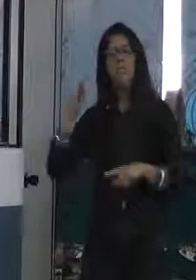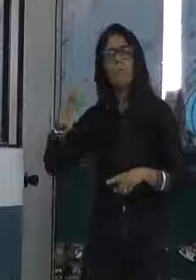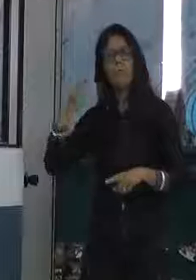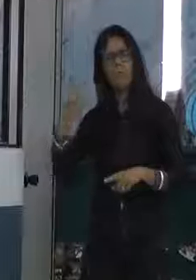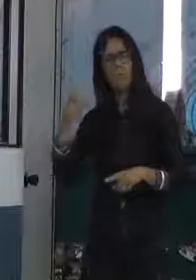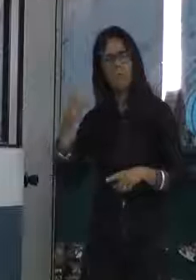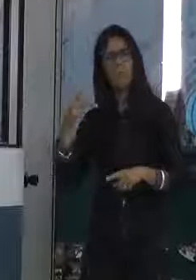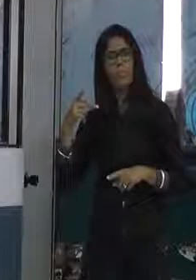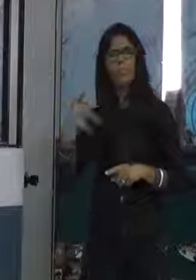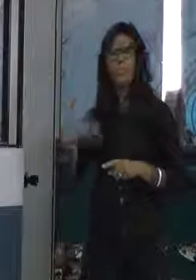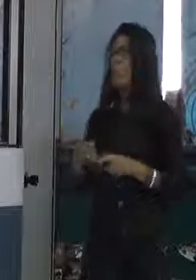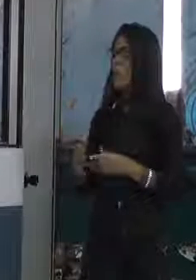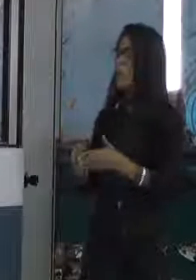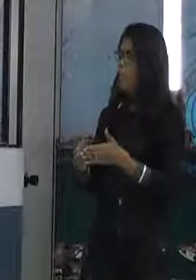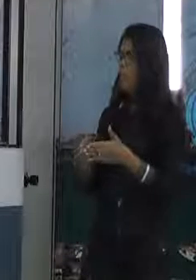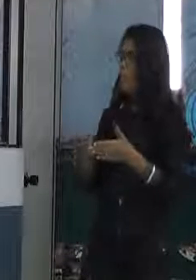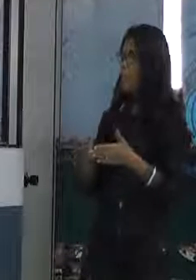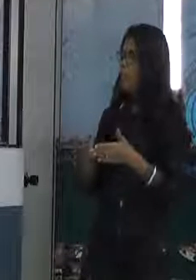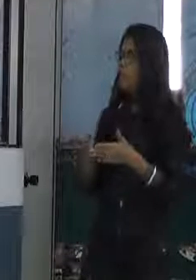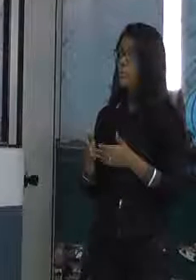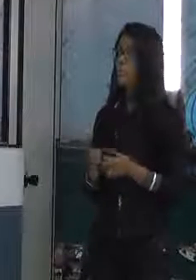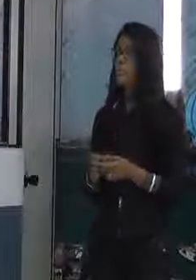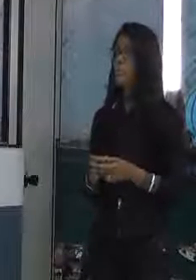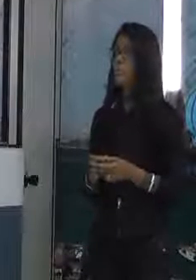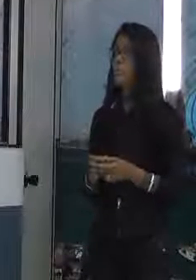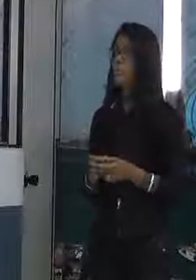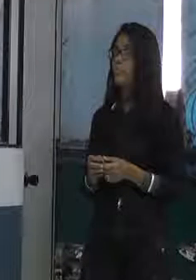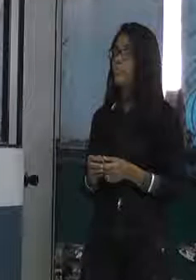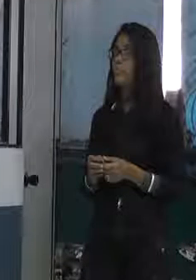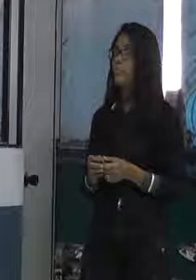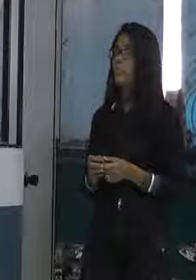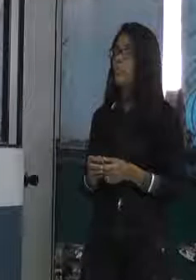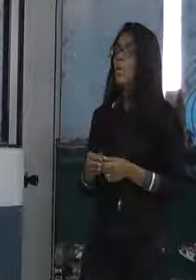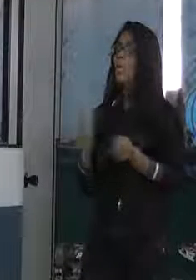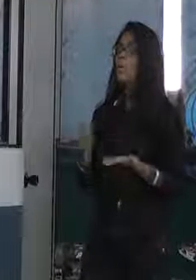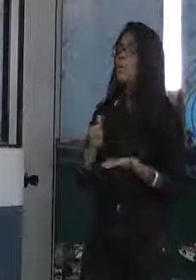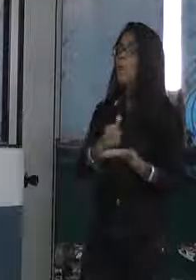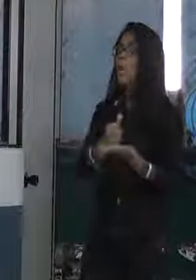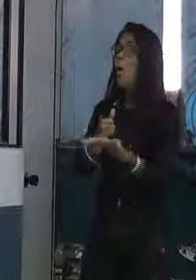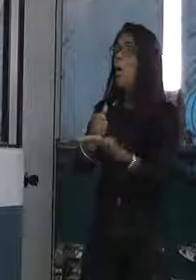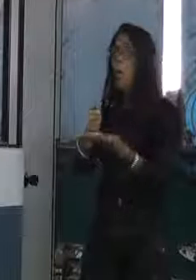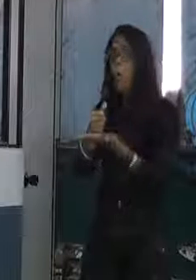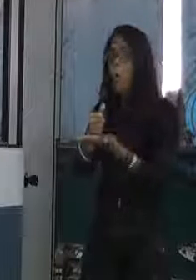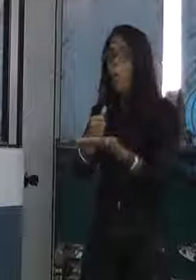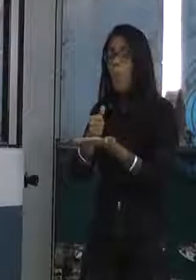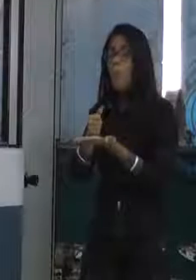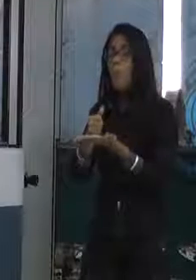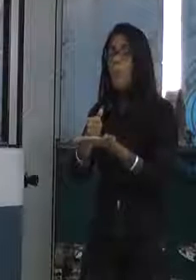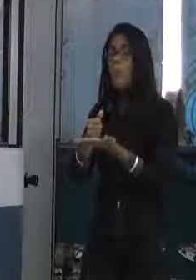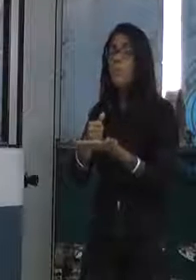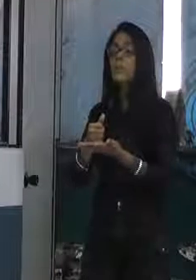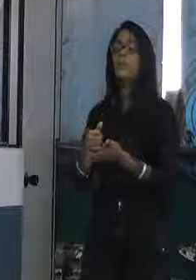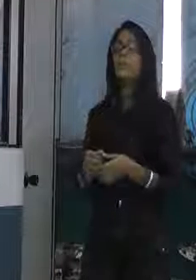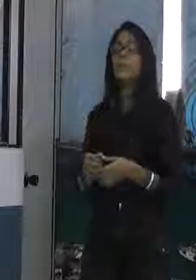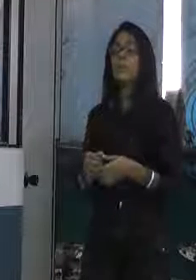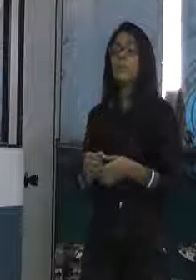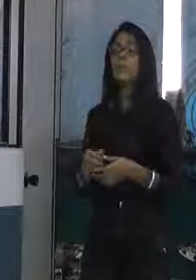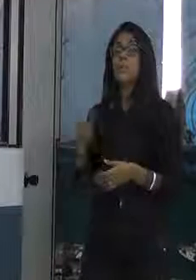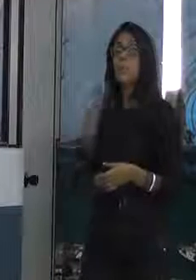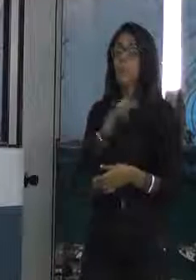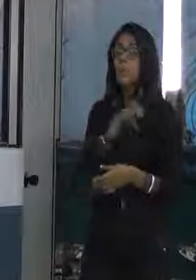Que pedido é esse? Solicitando uma base do GRAE, Grupamento Aéreo da Polícia Militar, aqui para o nosso